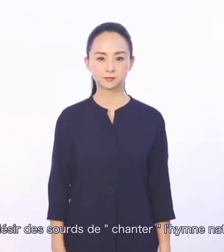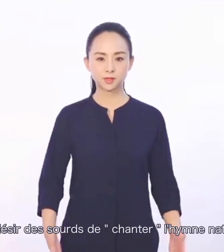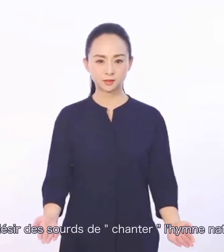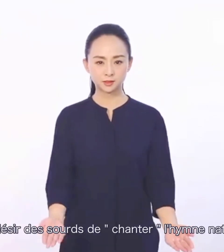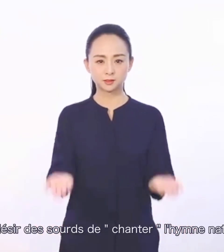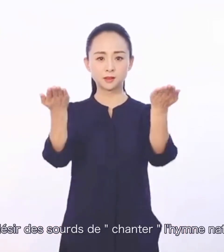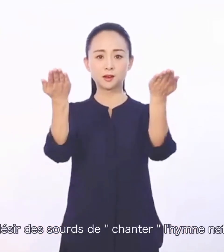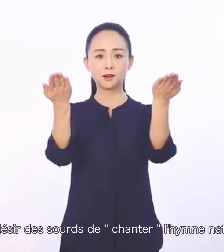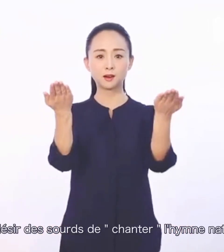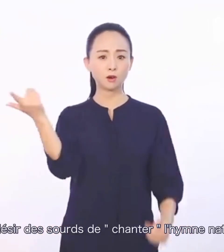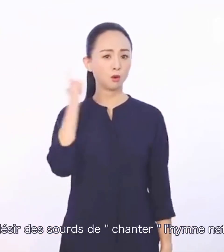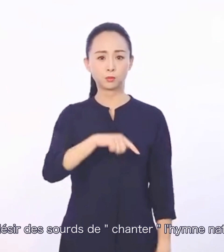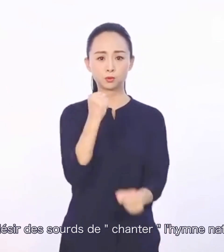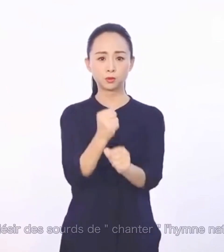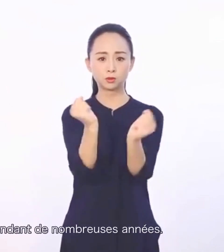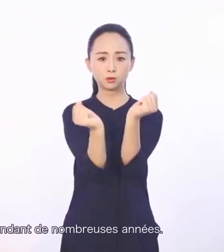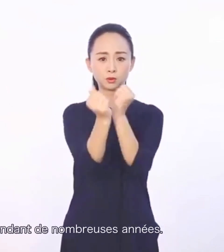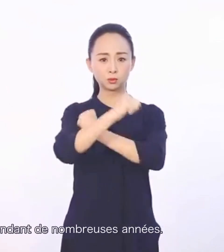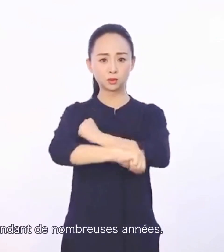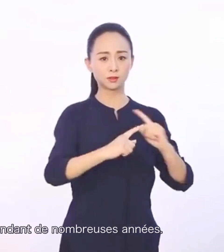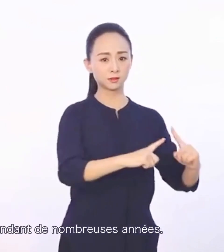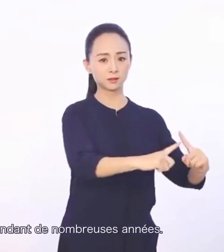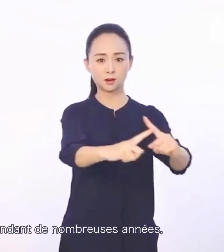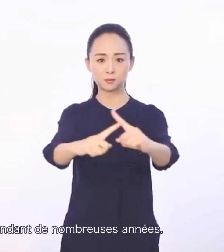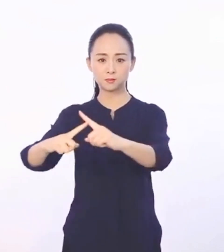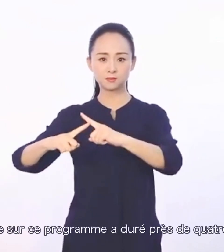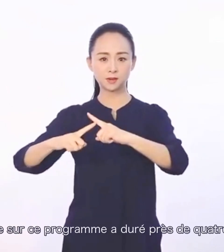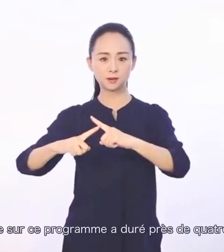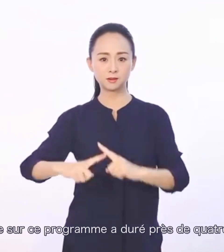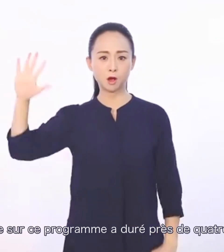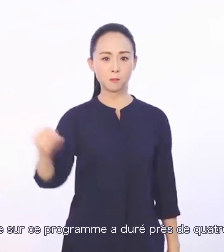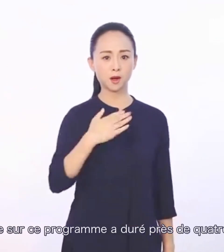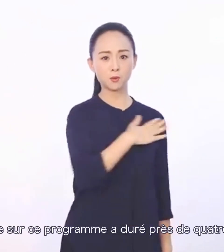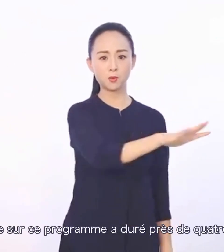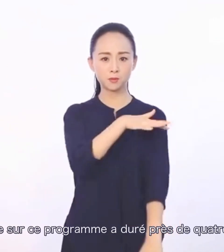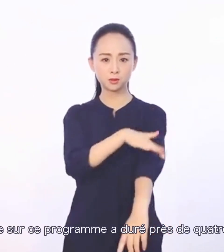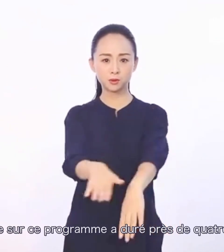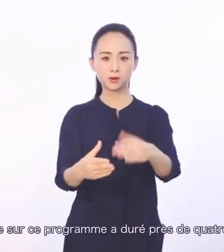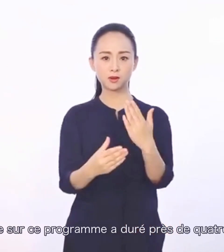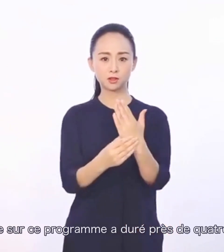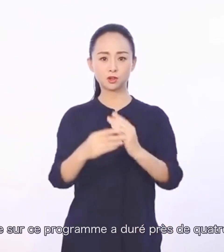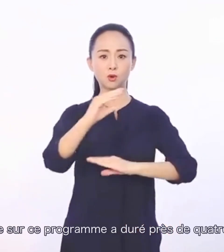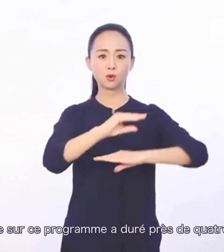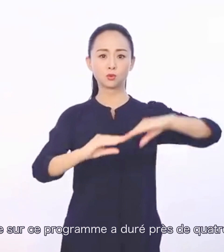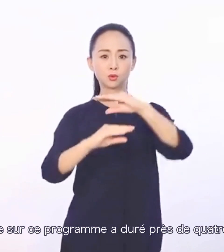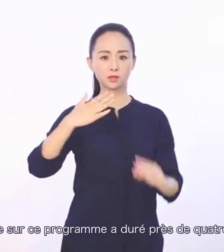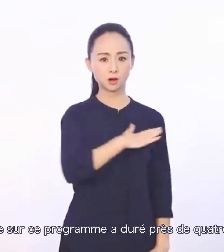des sourds de chanter l'hymne national pendant de nombreuses années. En fait, la recherche sur ce programme a duré près de 4